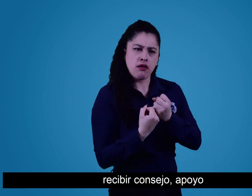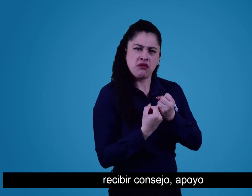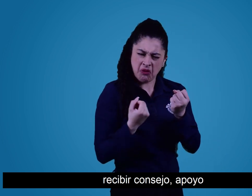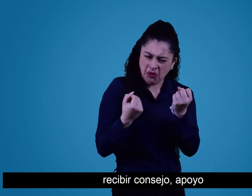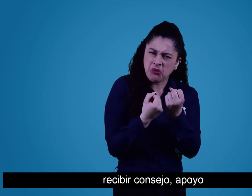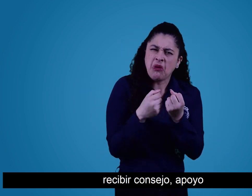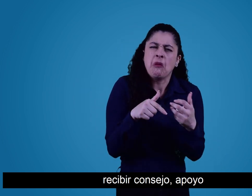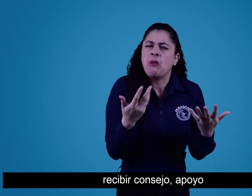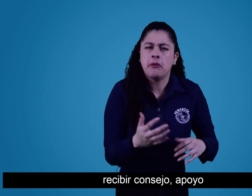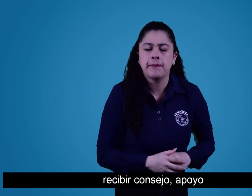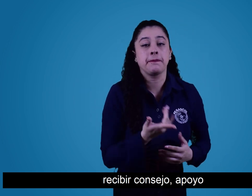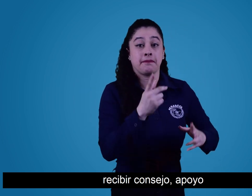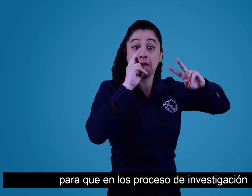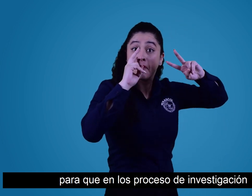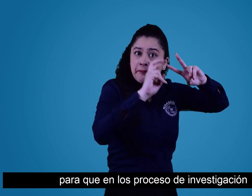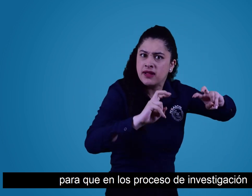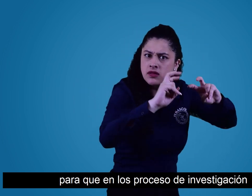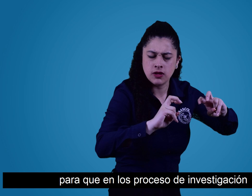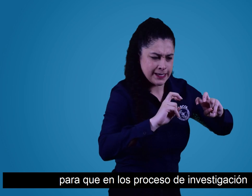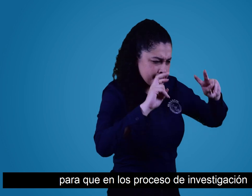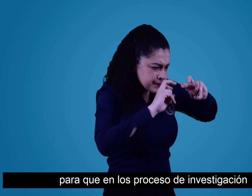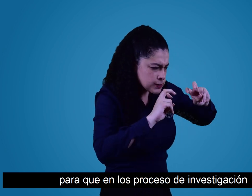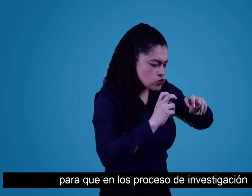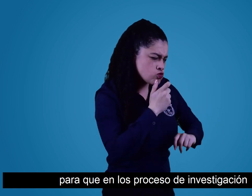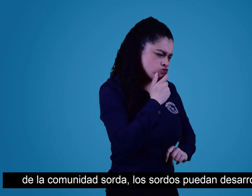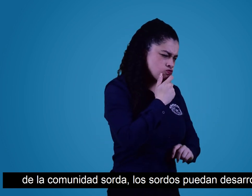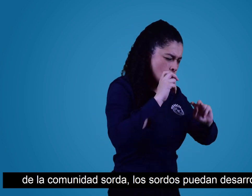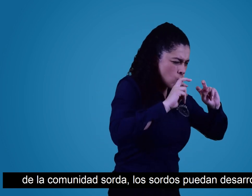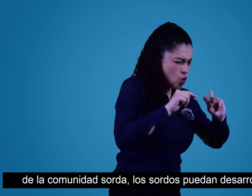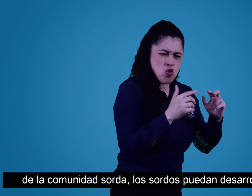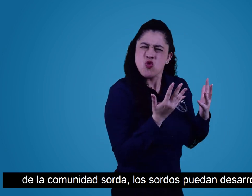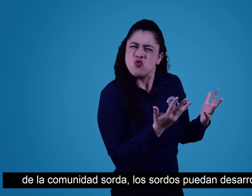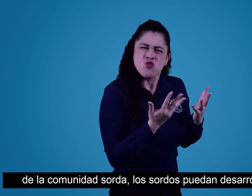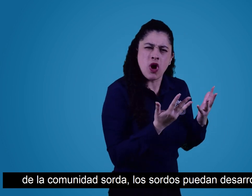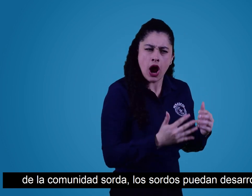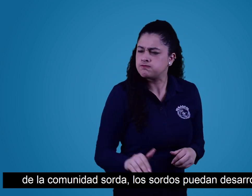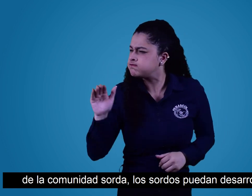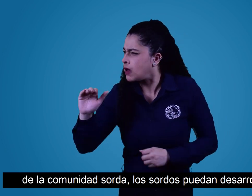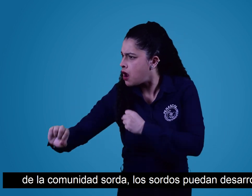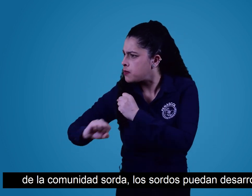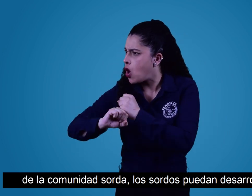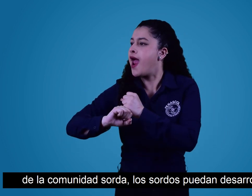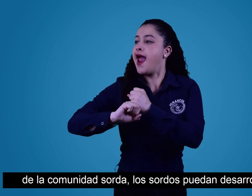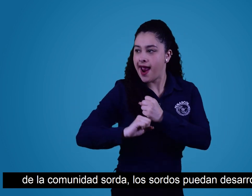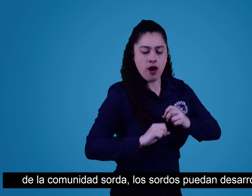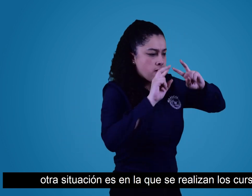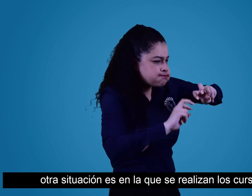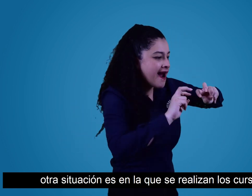recibir consejo, apoyo para que en los procesos de investigación de la comunidad sorda, los sordos puedan desarrollarlos. Otra